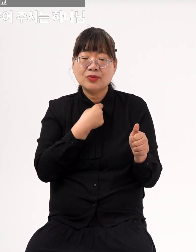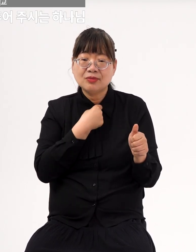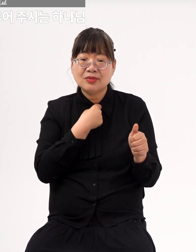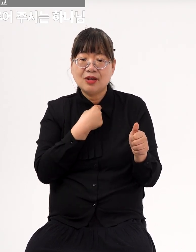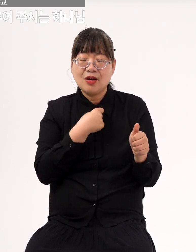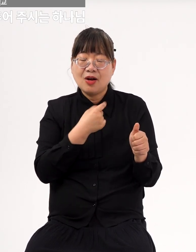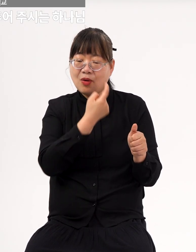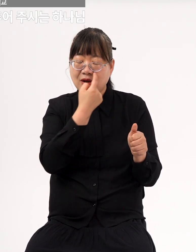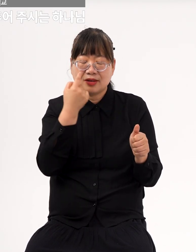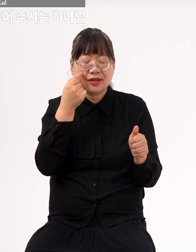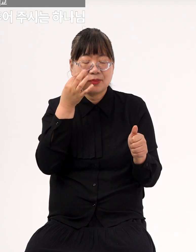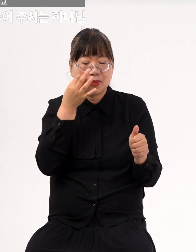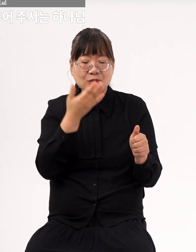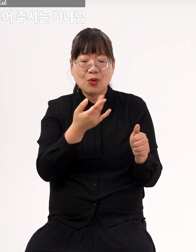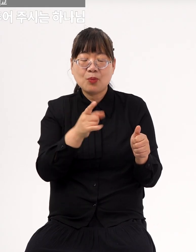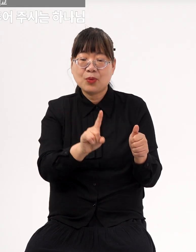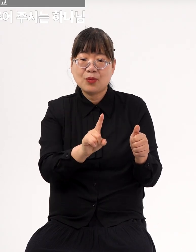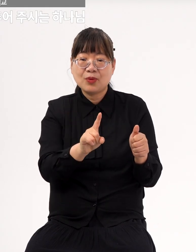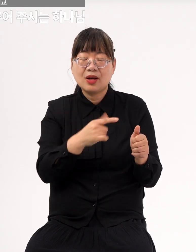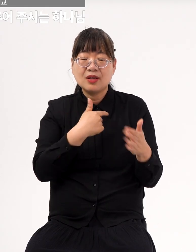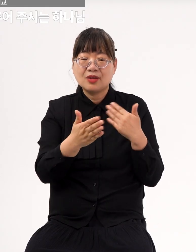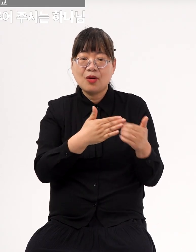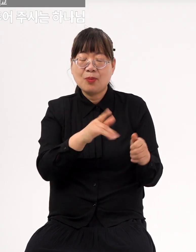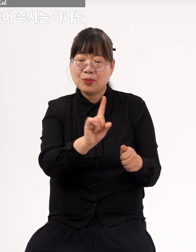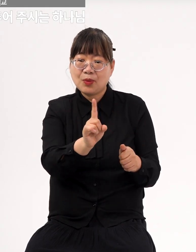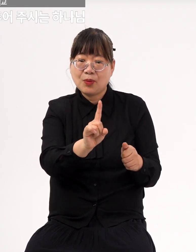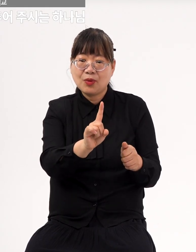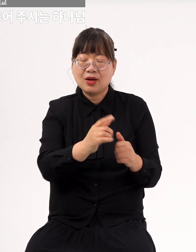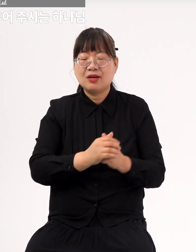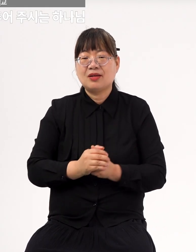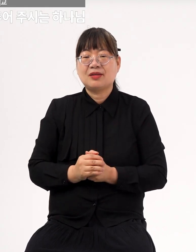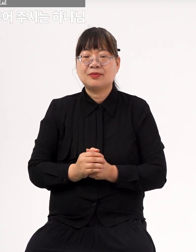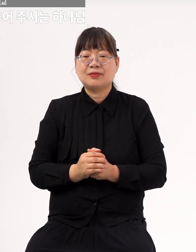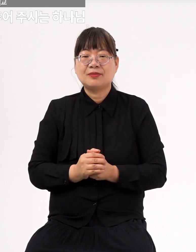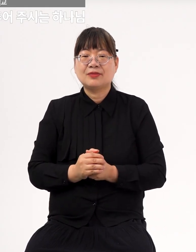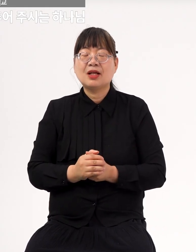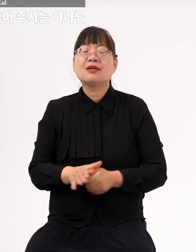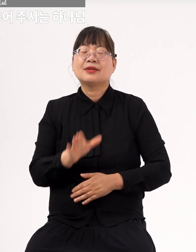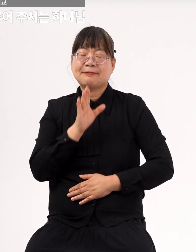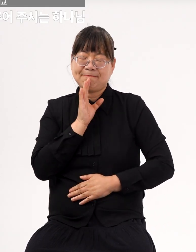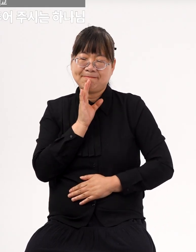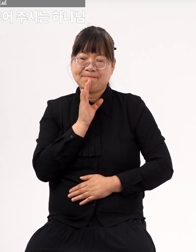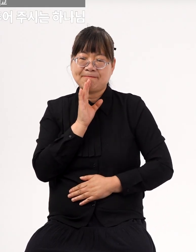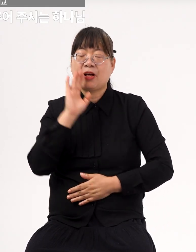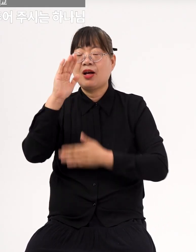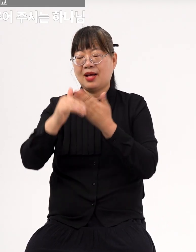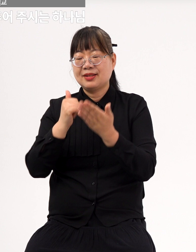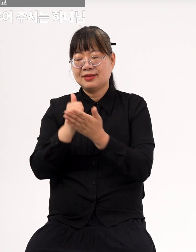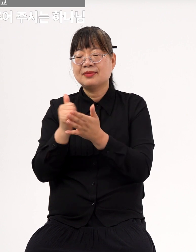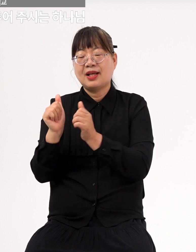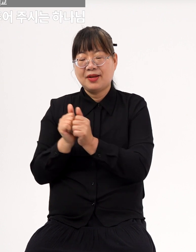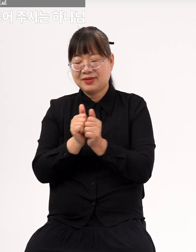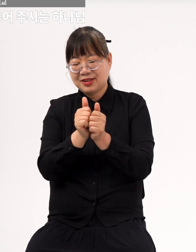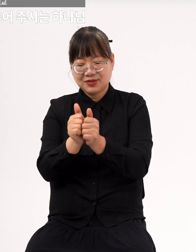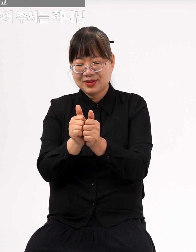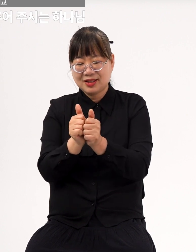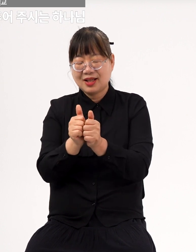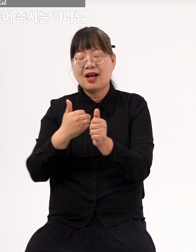뭘 확인시켜 주신 거죠? 뭘 경험케 하셨습니까? 정말 하나님이 함께